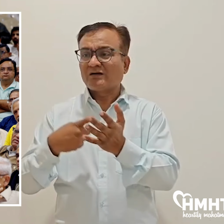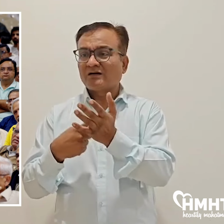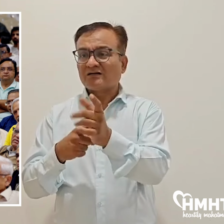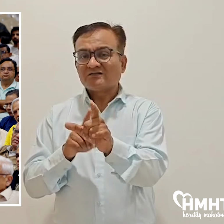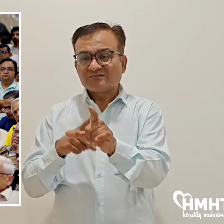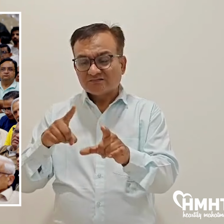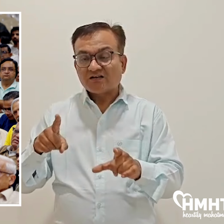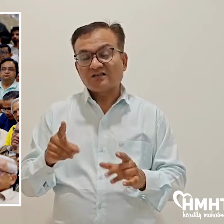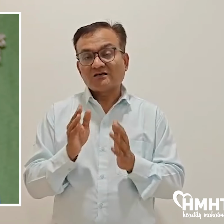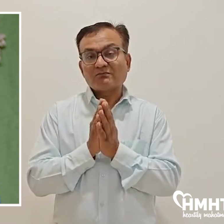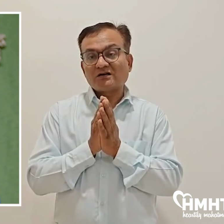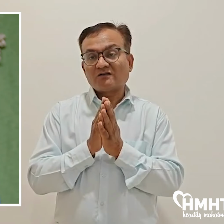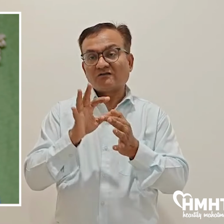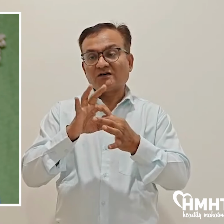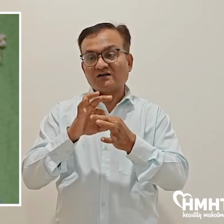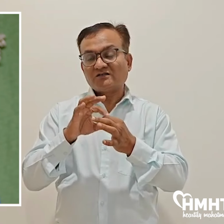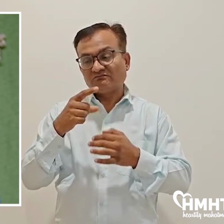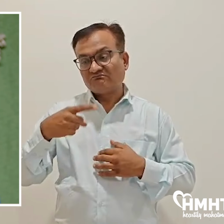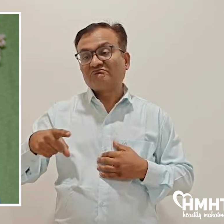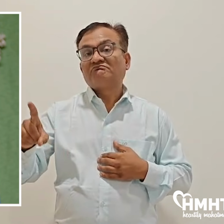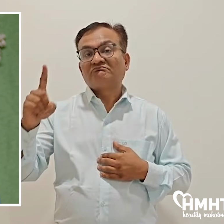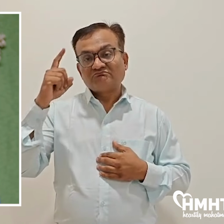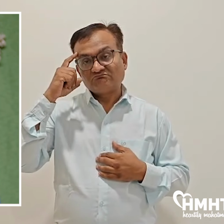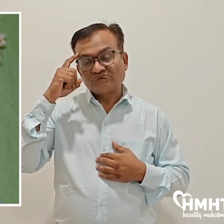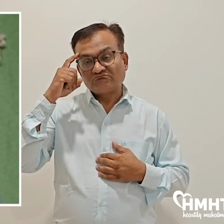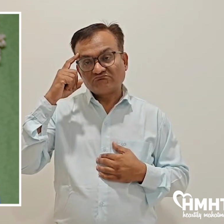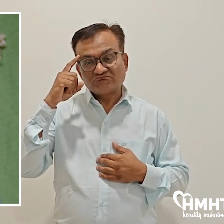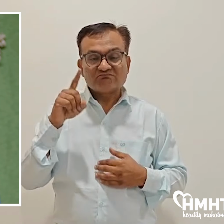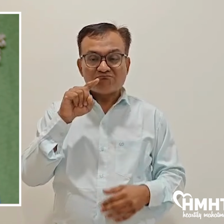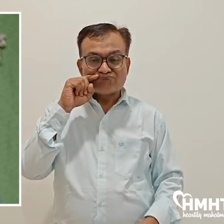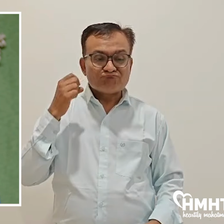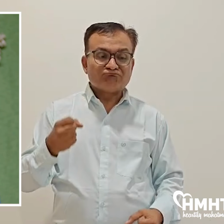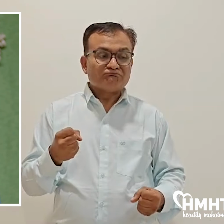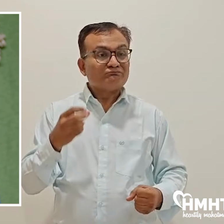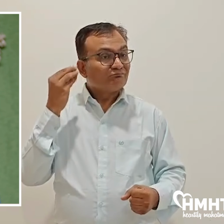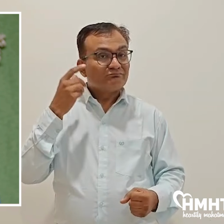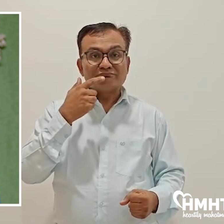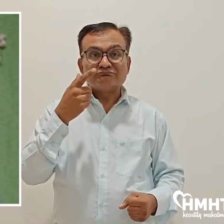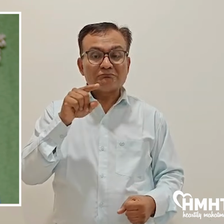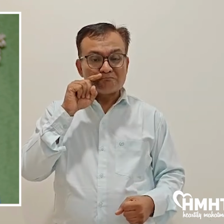હોય ને એ ઉંમરથી ભગવાનનું નામ લેવાની જરૂર છે, મળે સત્સંગમાં આવવાની જરૂર છે.